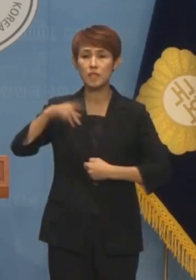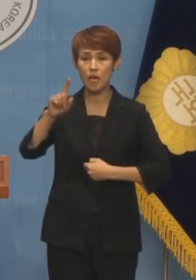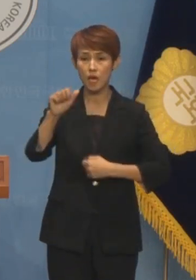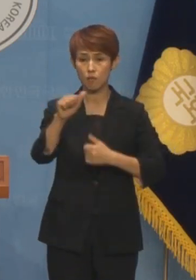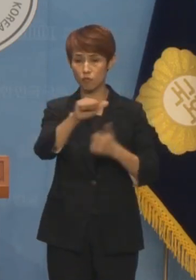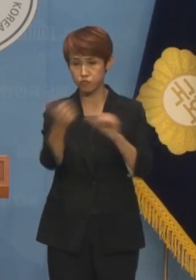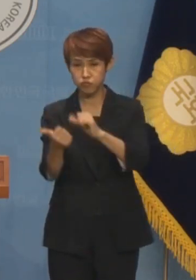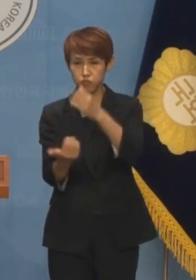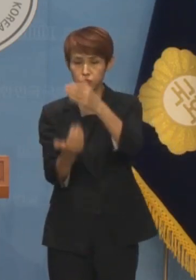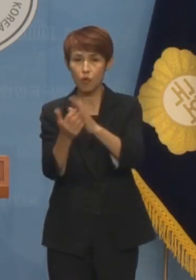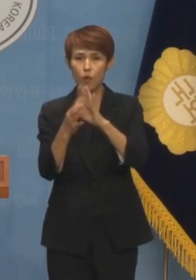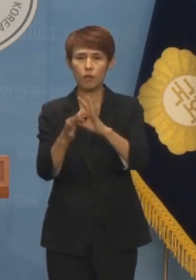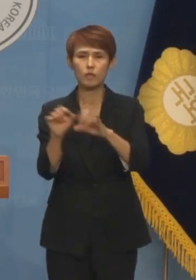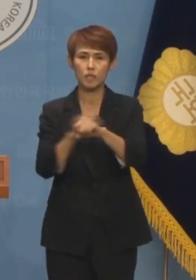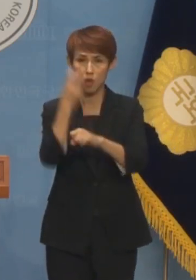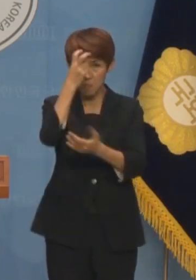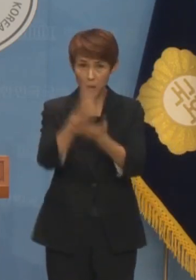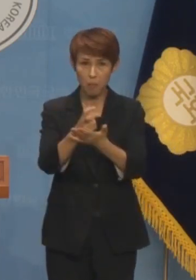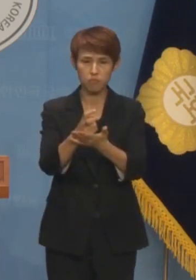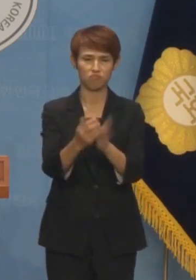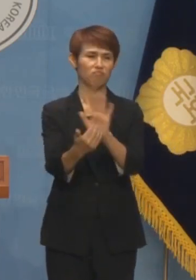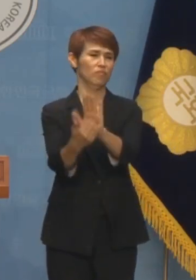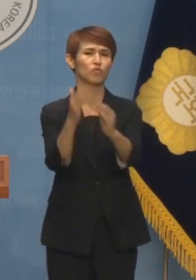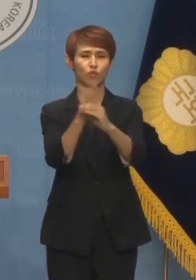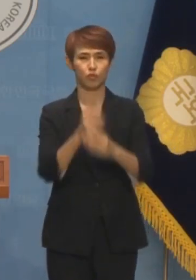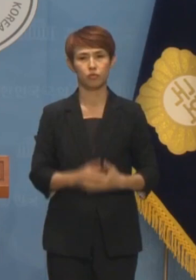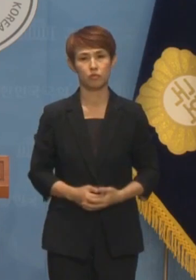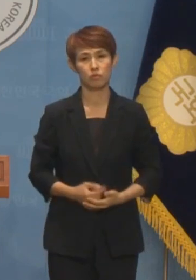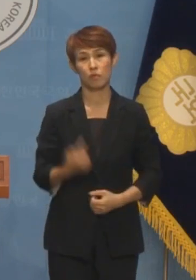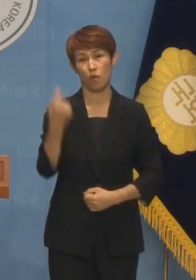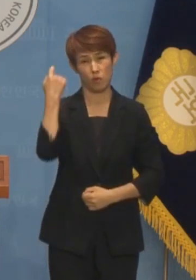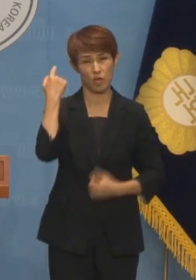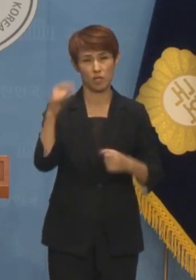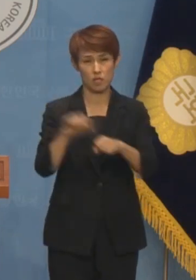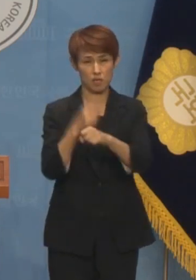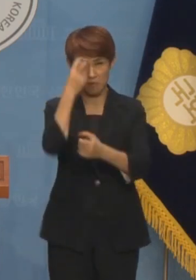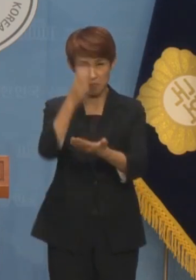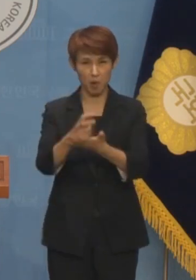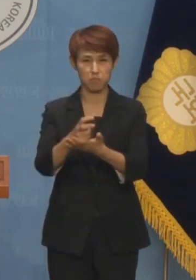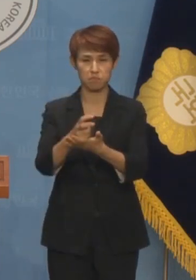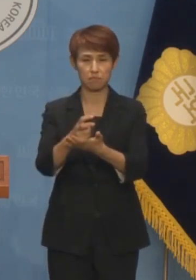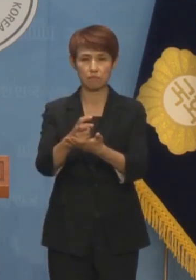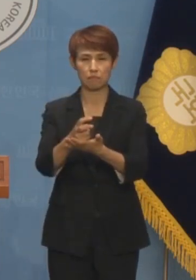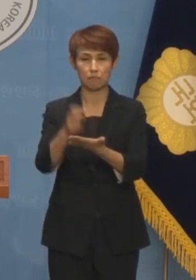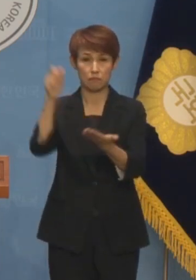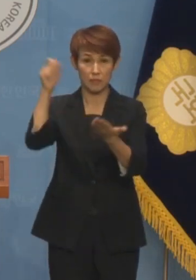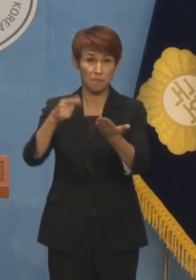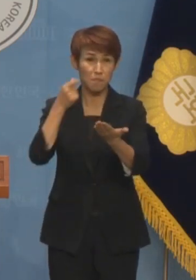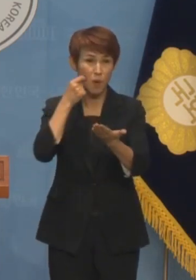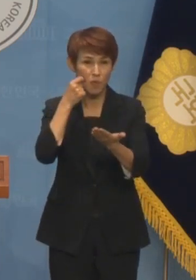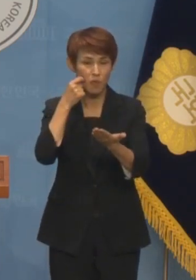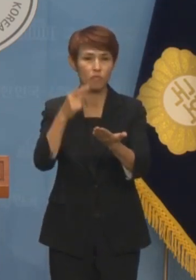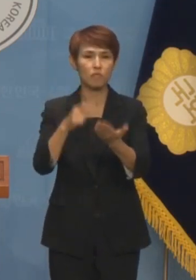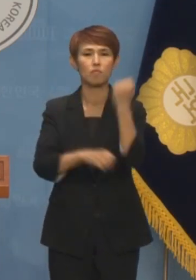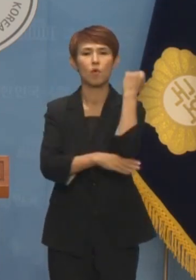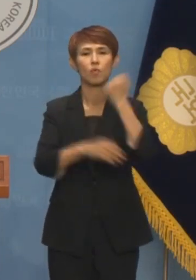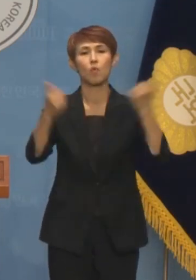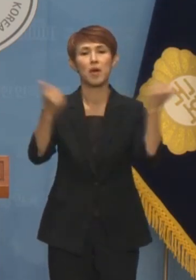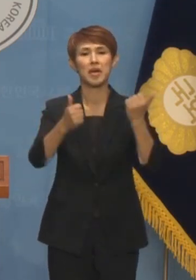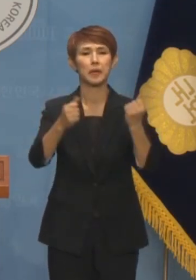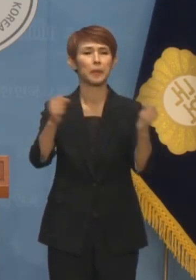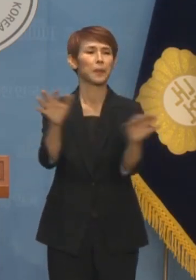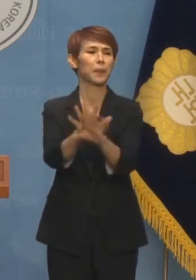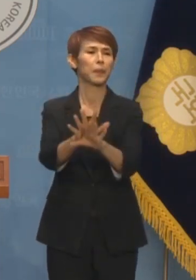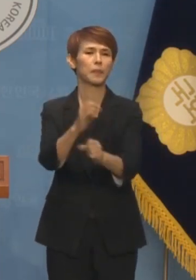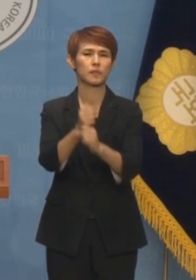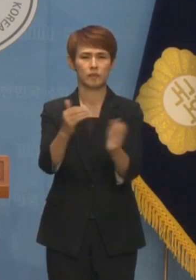있습니다. 어제도 터무니없는 트집을 잡아 특검법을 상정하지 못하도록 본회의를